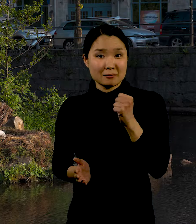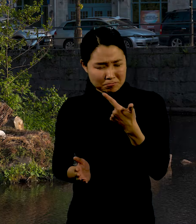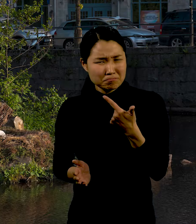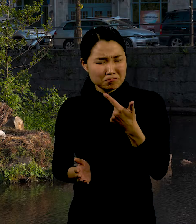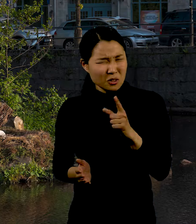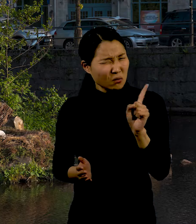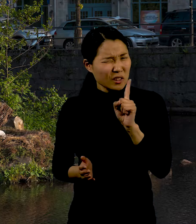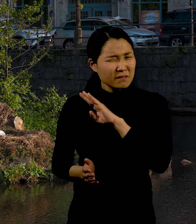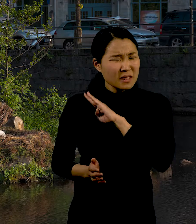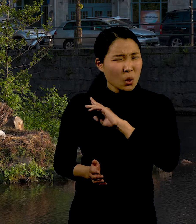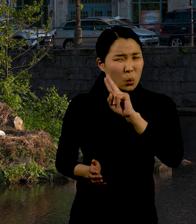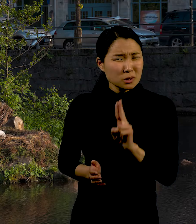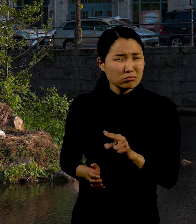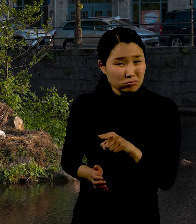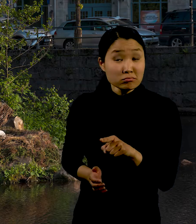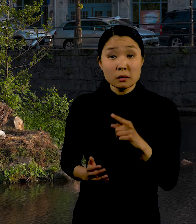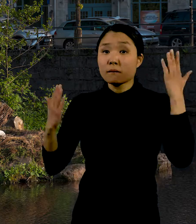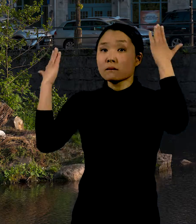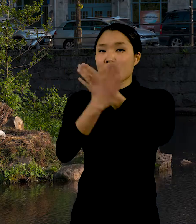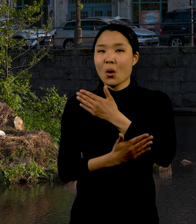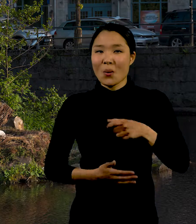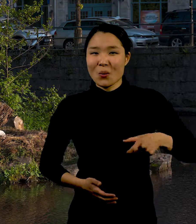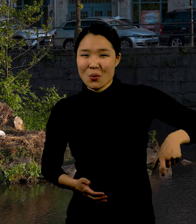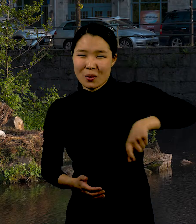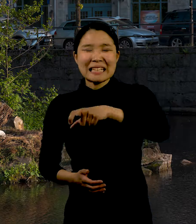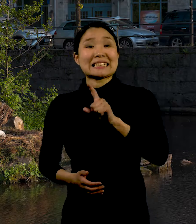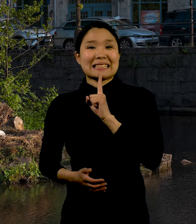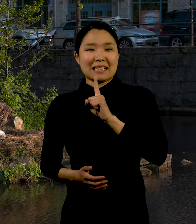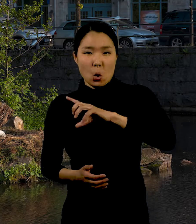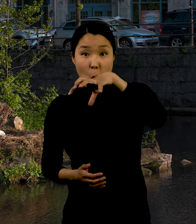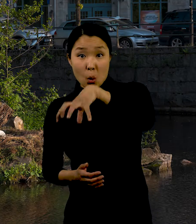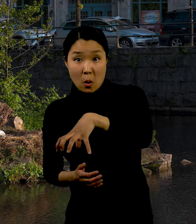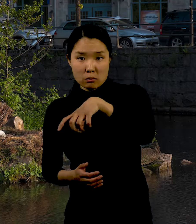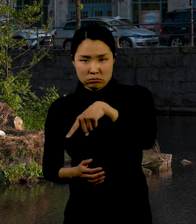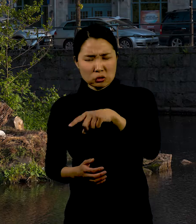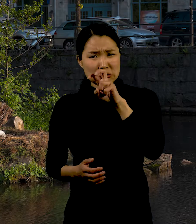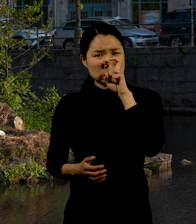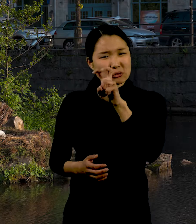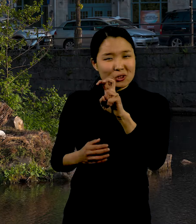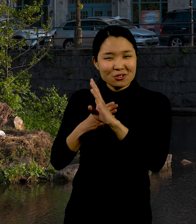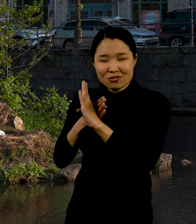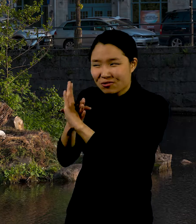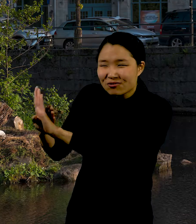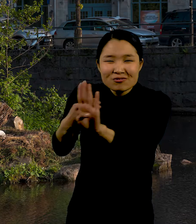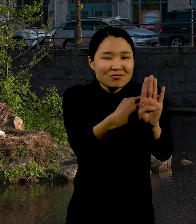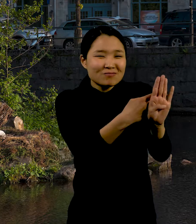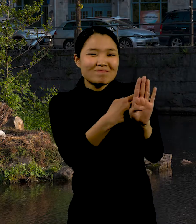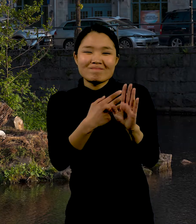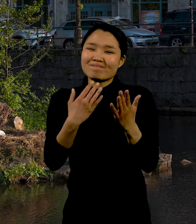material i själva det omsorgsfullt flätade boet. Men i sin konstnärliga helhet, det man konsthistoriskt brukar kalla land